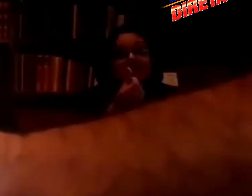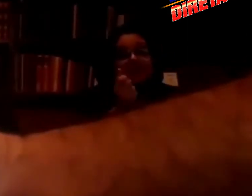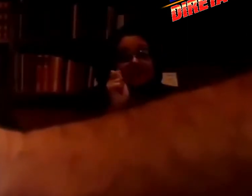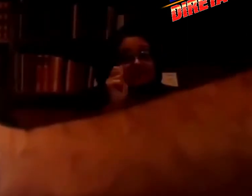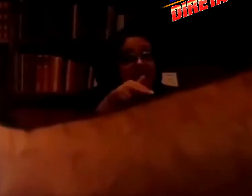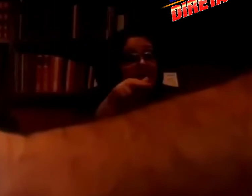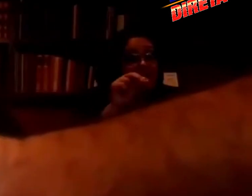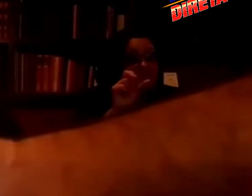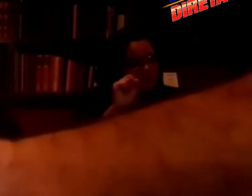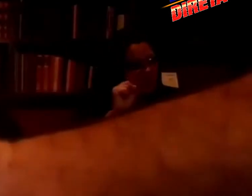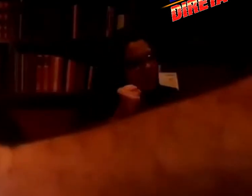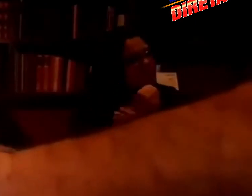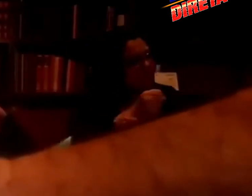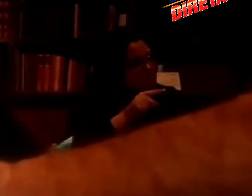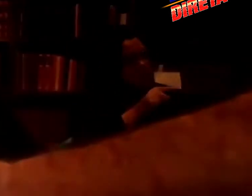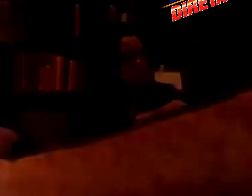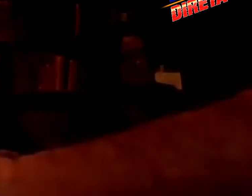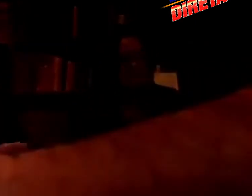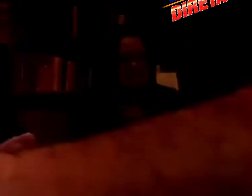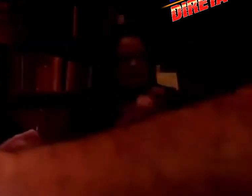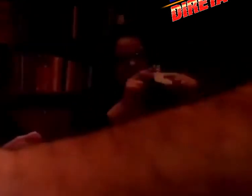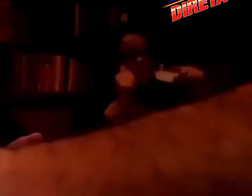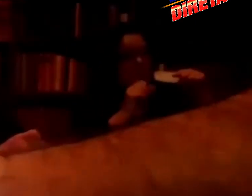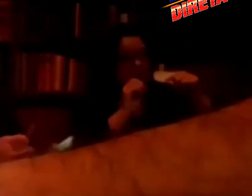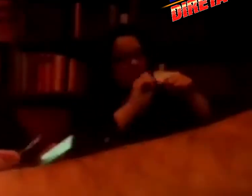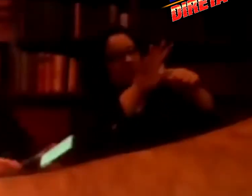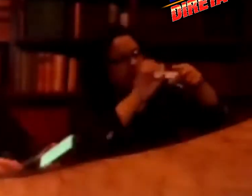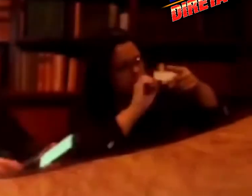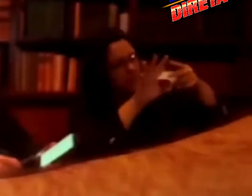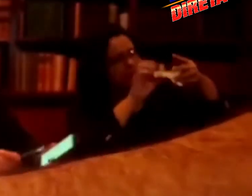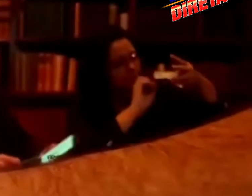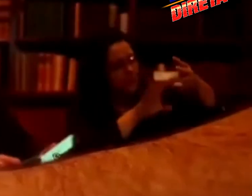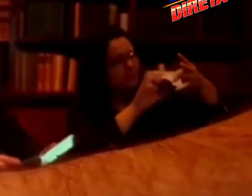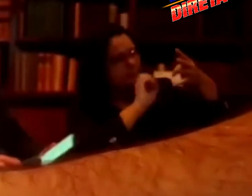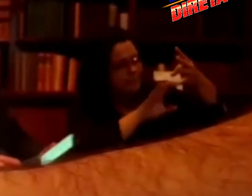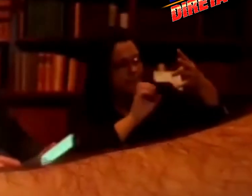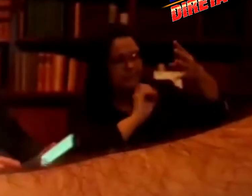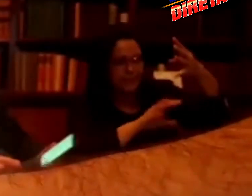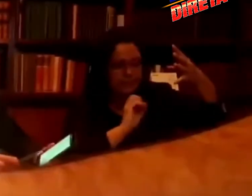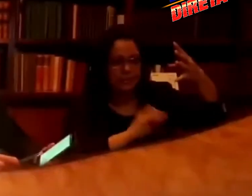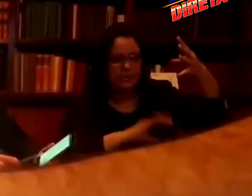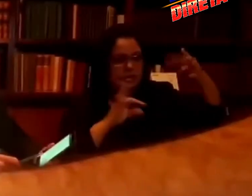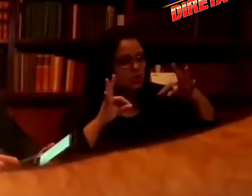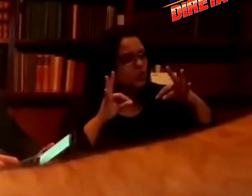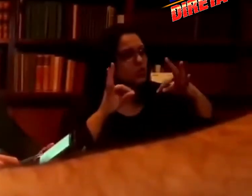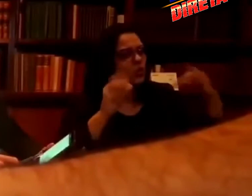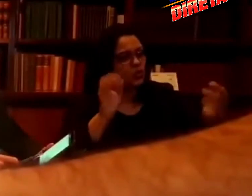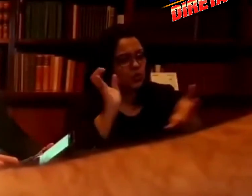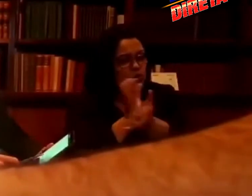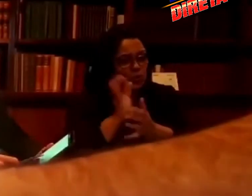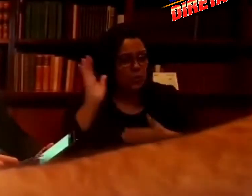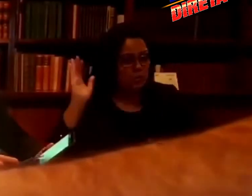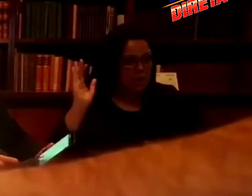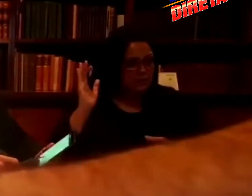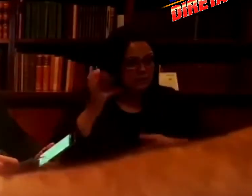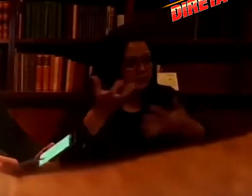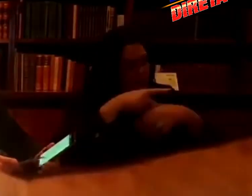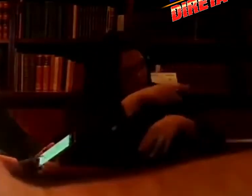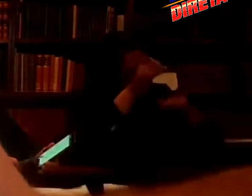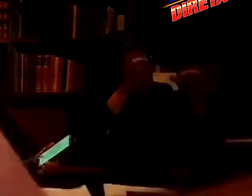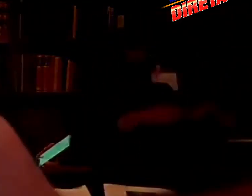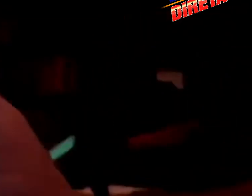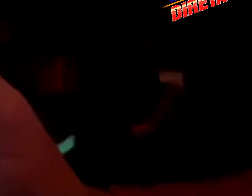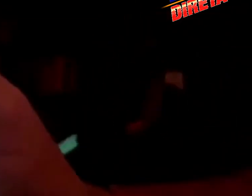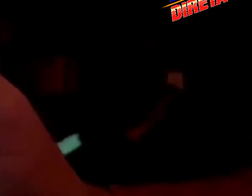Carla falando é só ela falando aqui, me ouve só um pouco. Tudo que os criminosos querem é a sua saída. Não dê esse